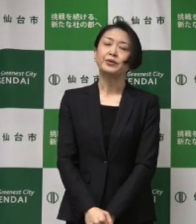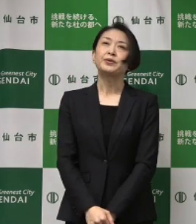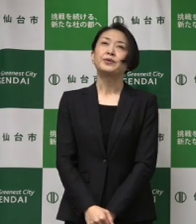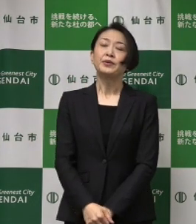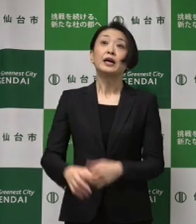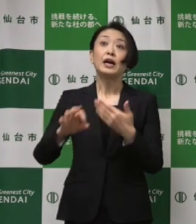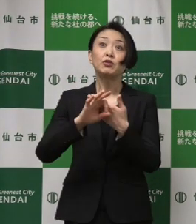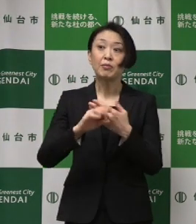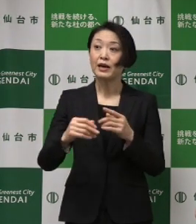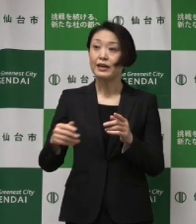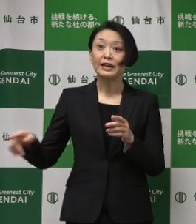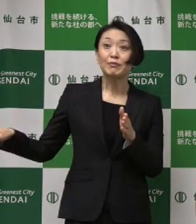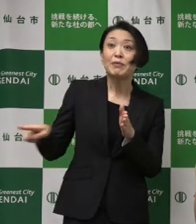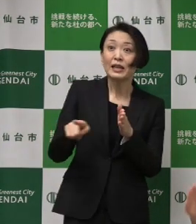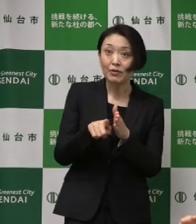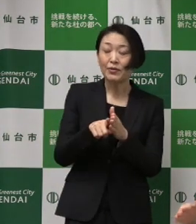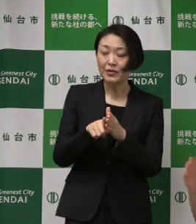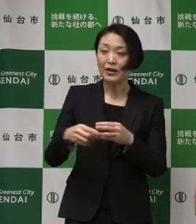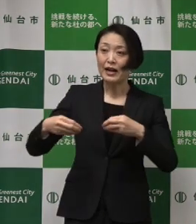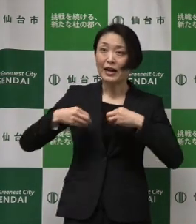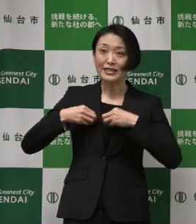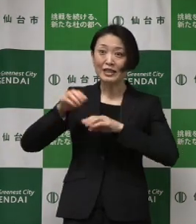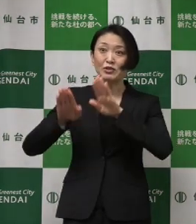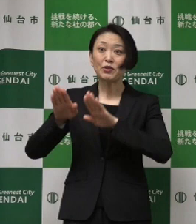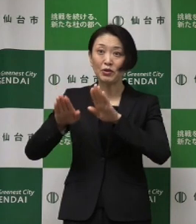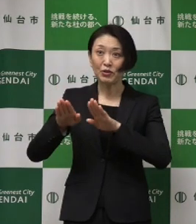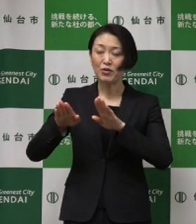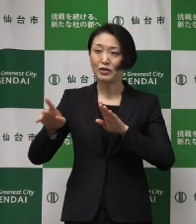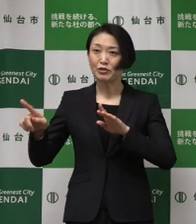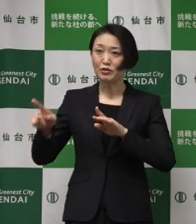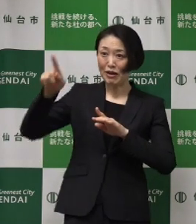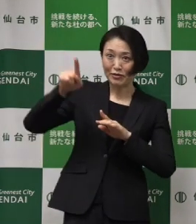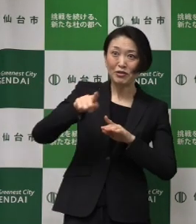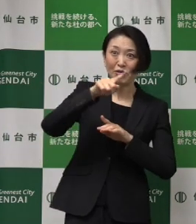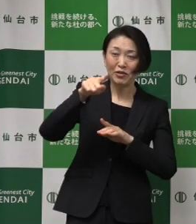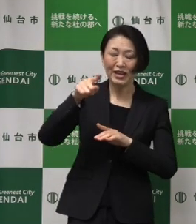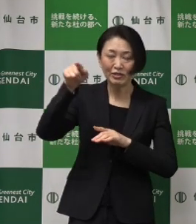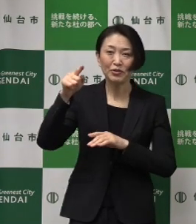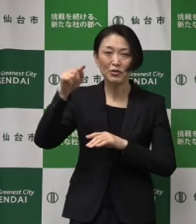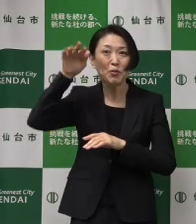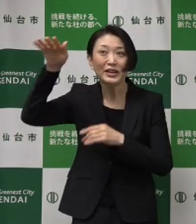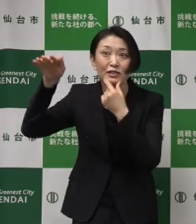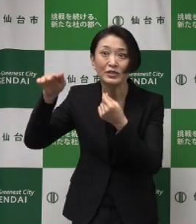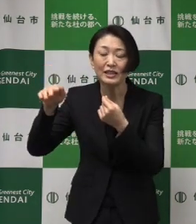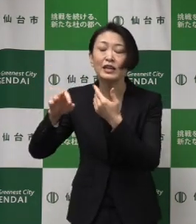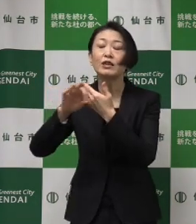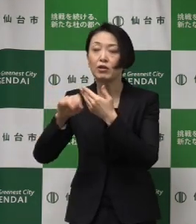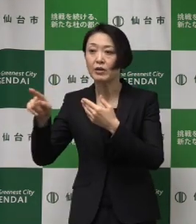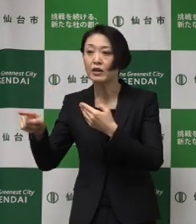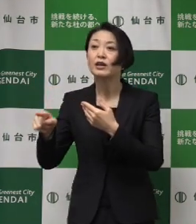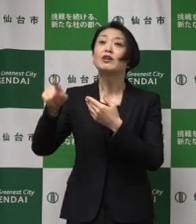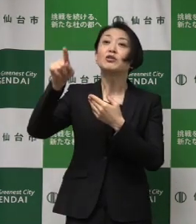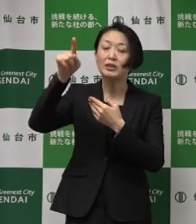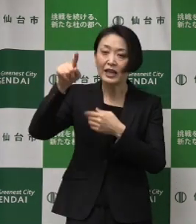これまでの感染状況のグラフを皆さん思い出していただきたいと思います。そして時短要請をして解除してど